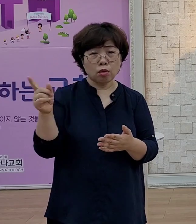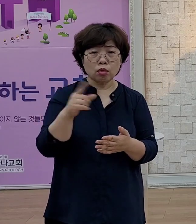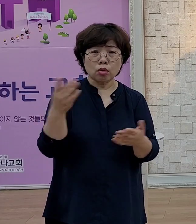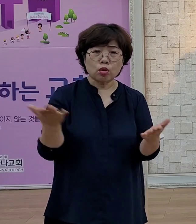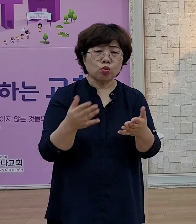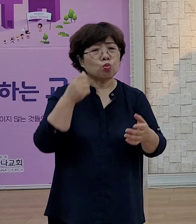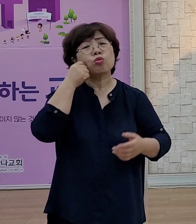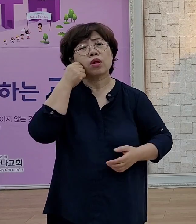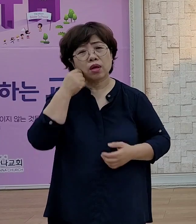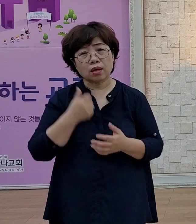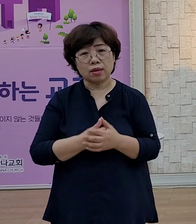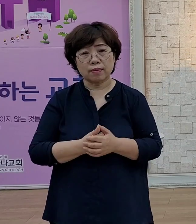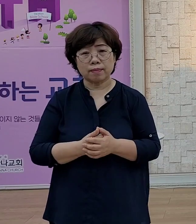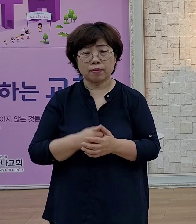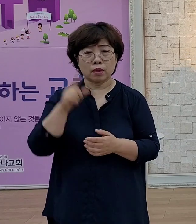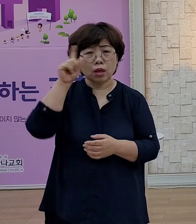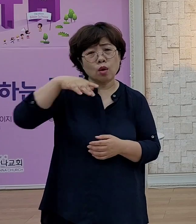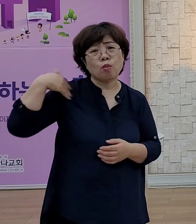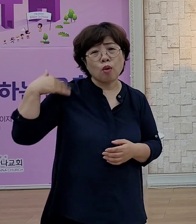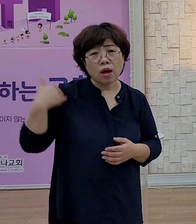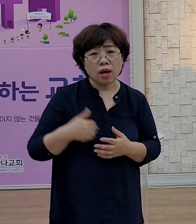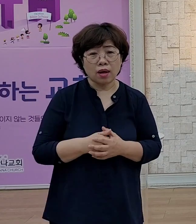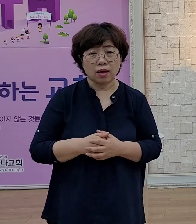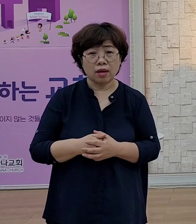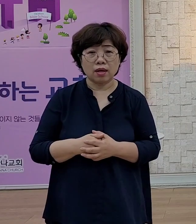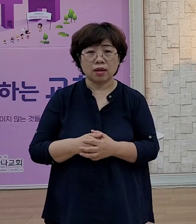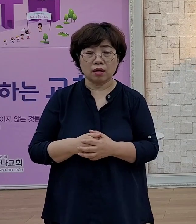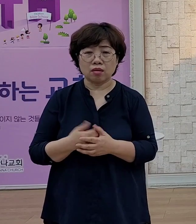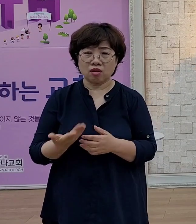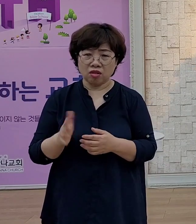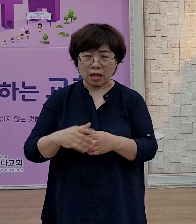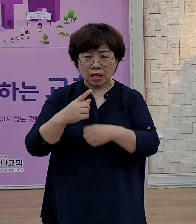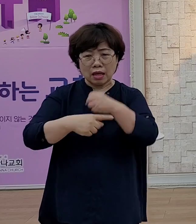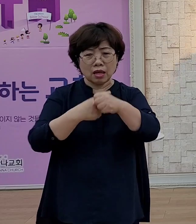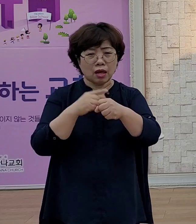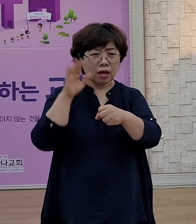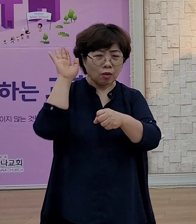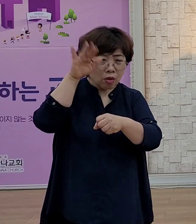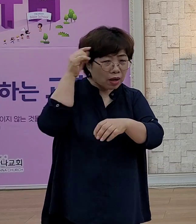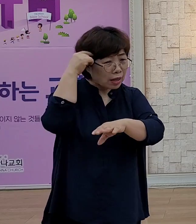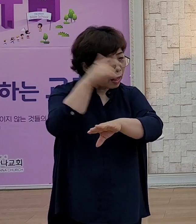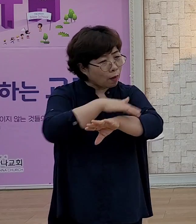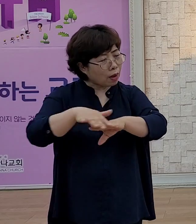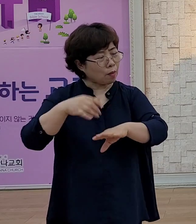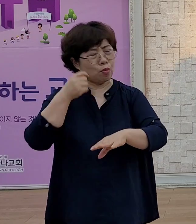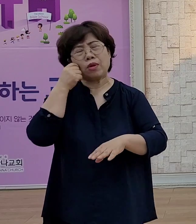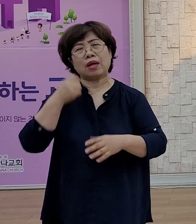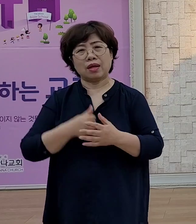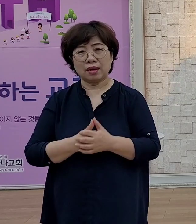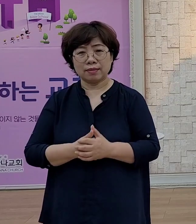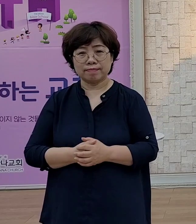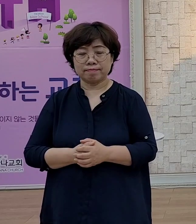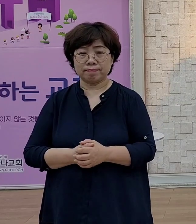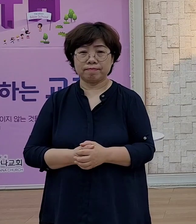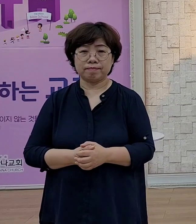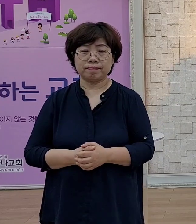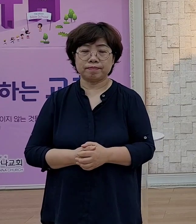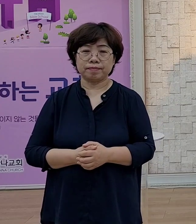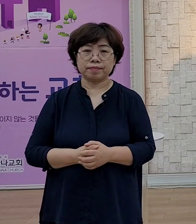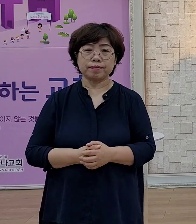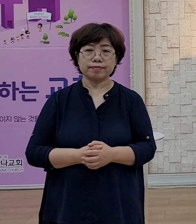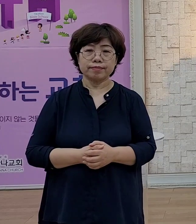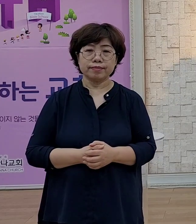거예요. 이걸 보여주고 있습니다. 우리는 아까 그 13절의 그 가상의